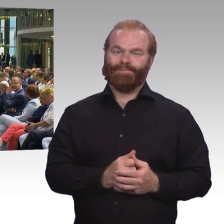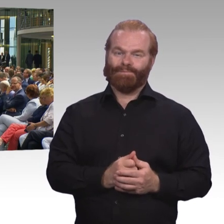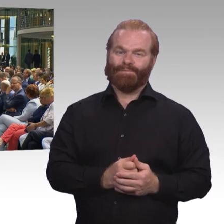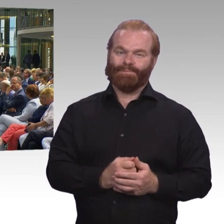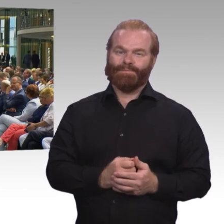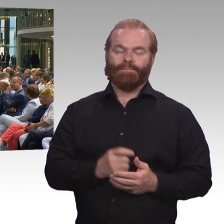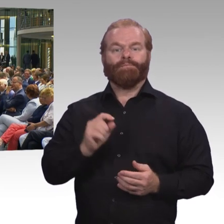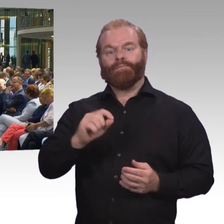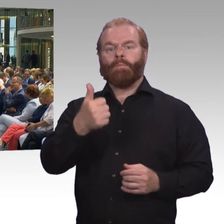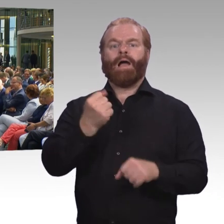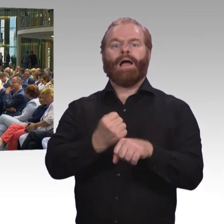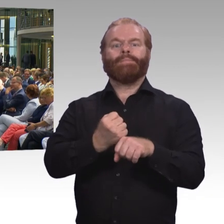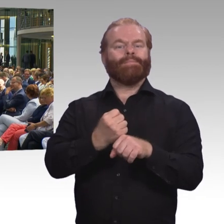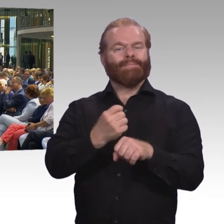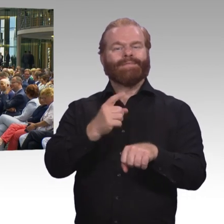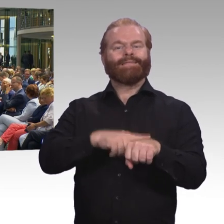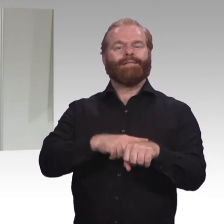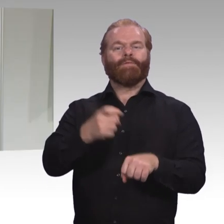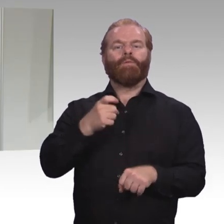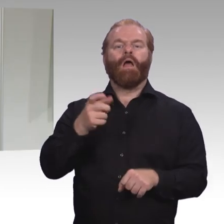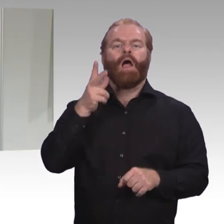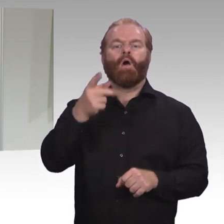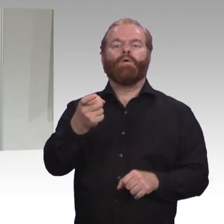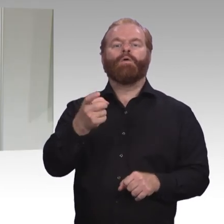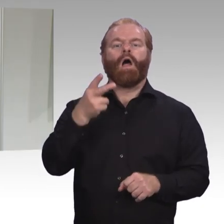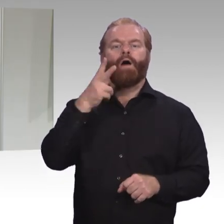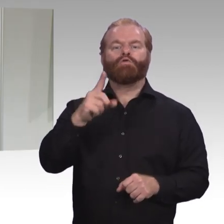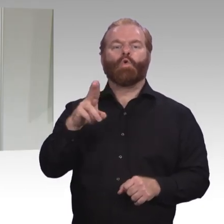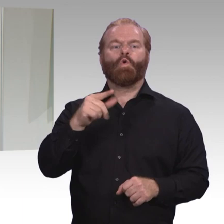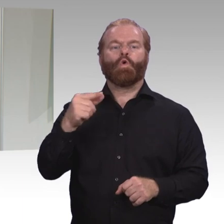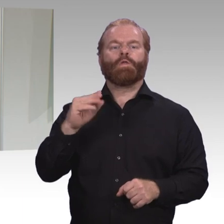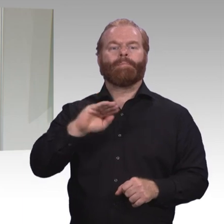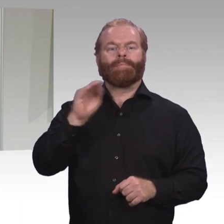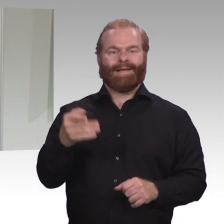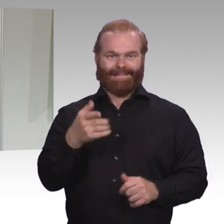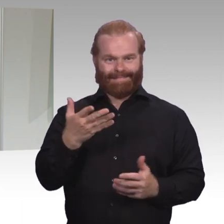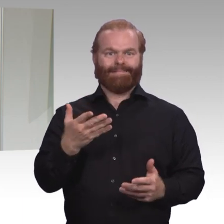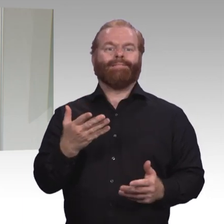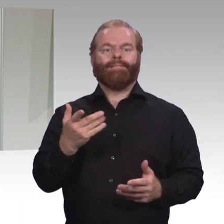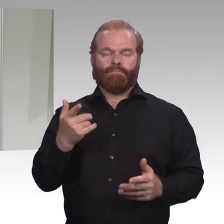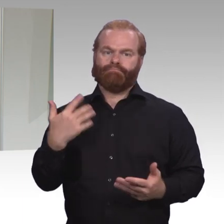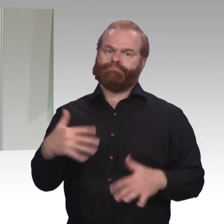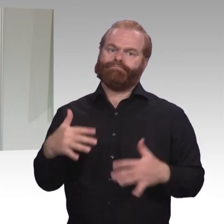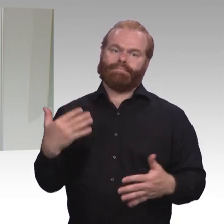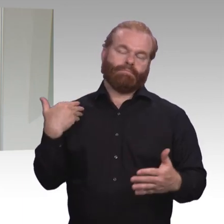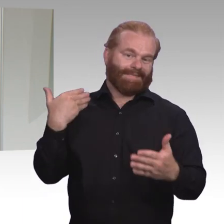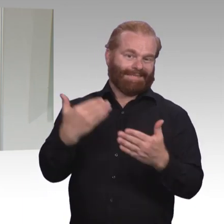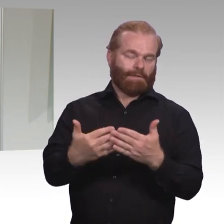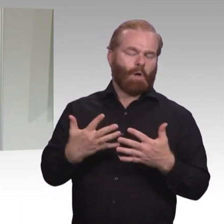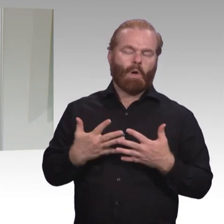Seit die SPD regiert, haben wir einen Aufwuchs des Etats um fast 40% erreicht. Im